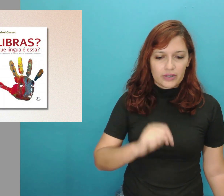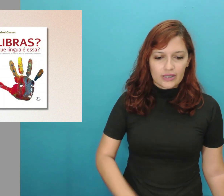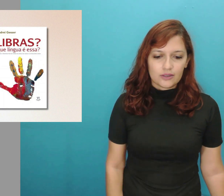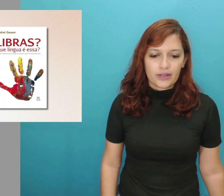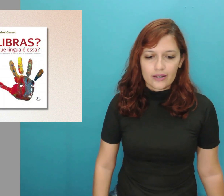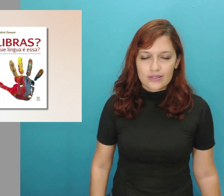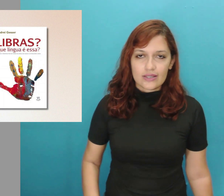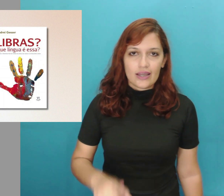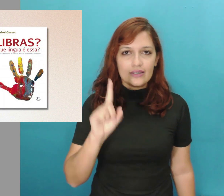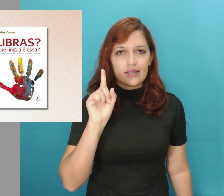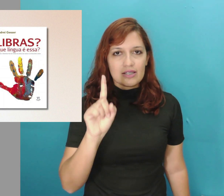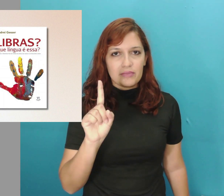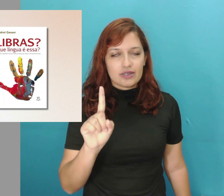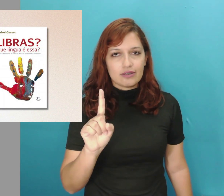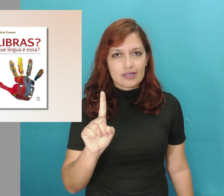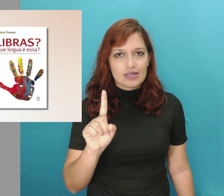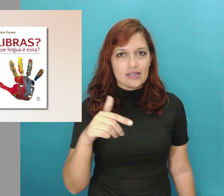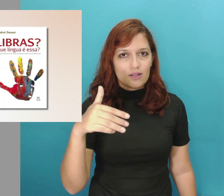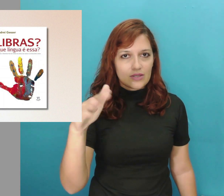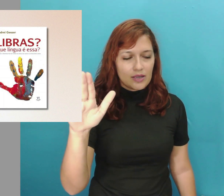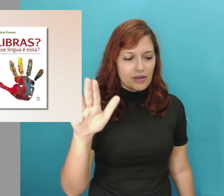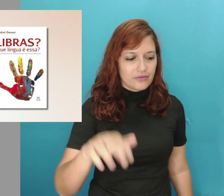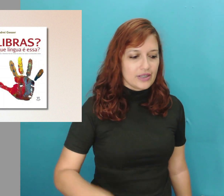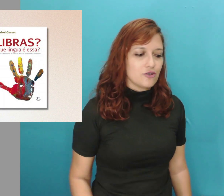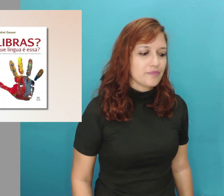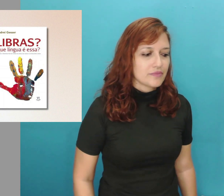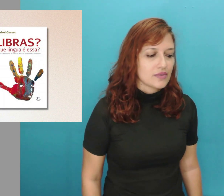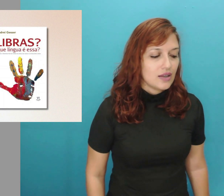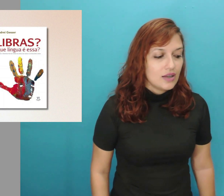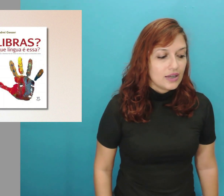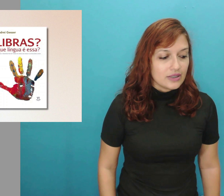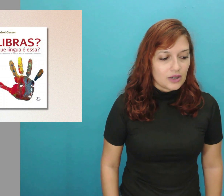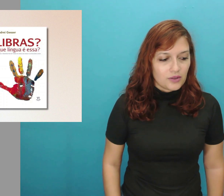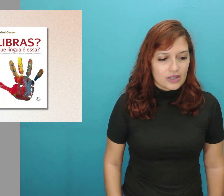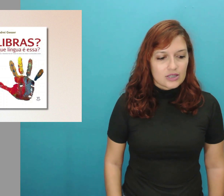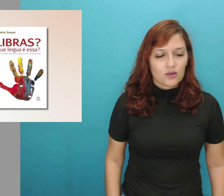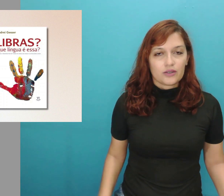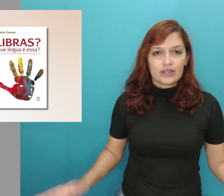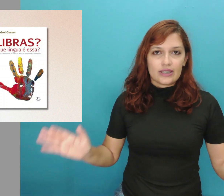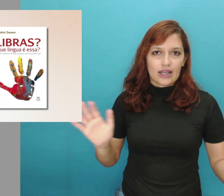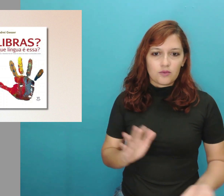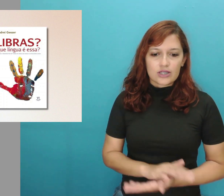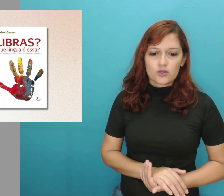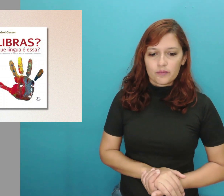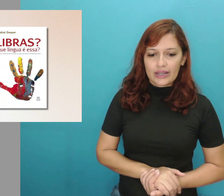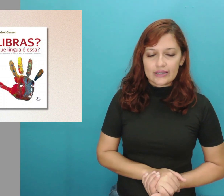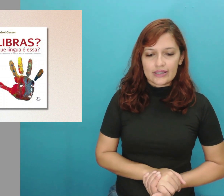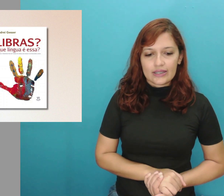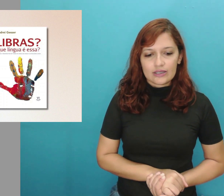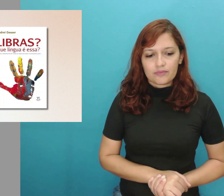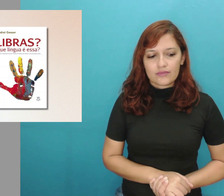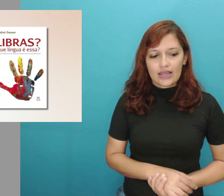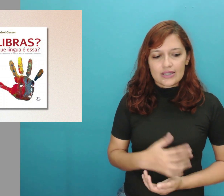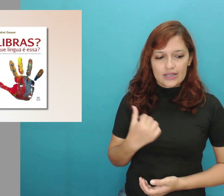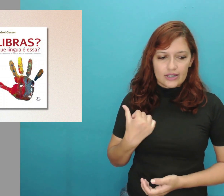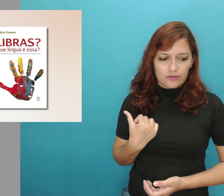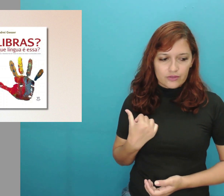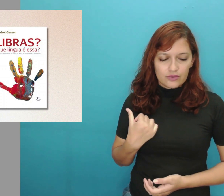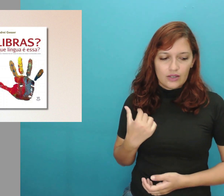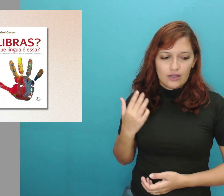cometendo erros, nem transmitindo esses erros aí para frente. Então, olha só, eu queria dar uma super dica, esse livro